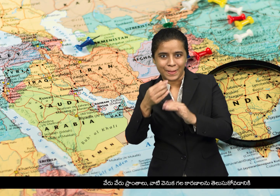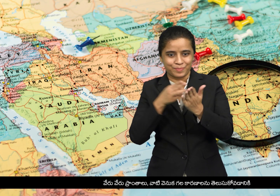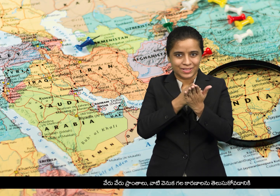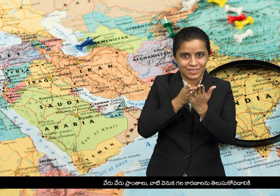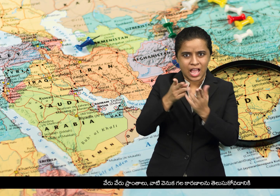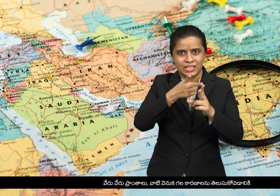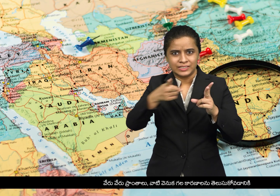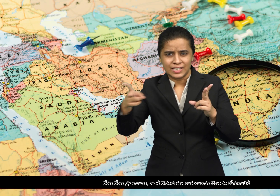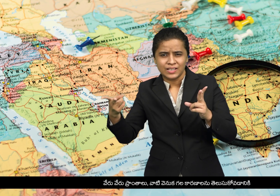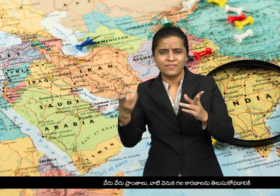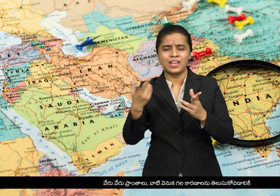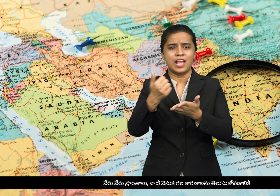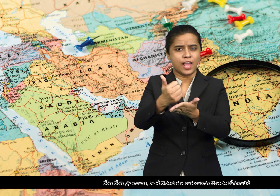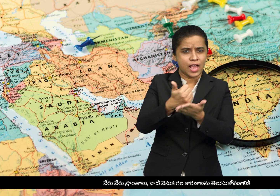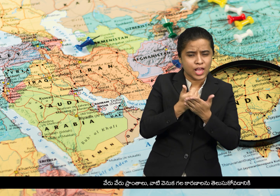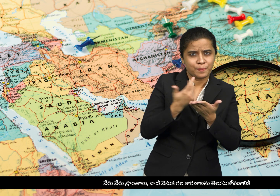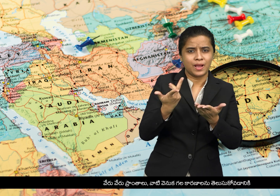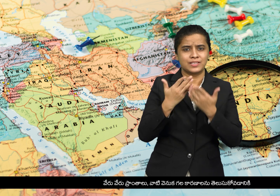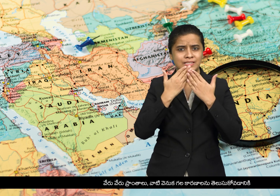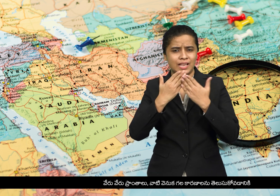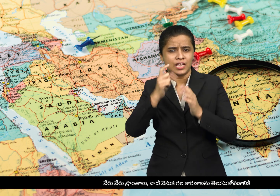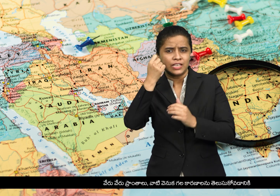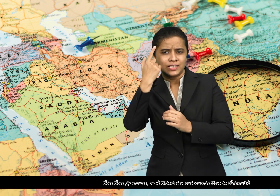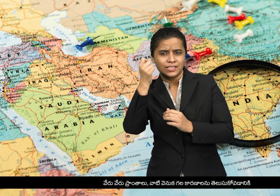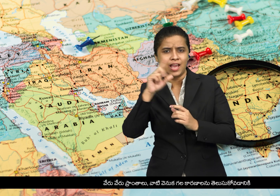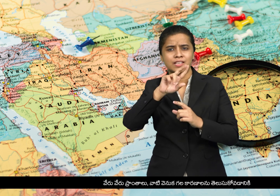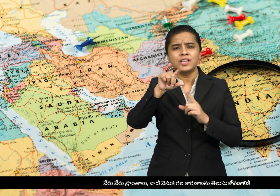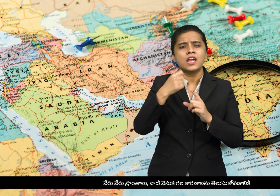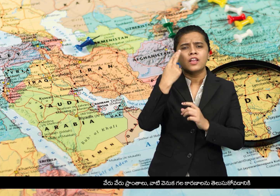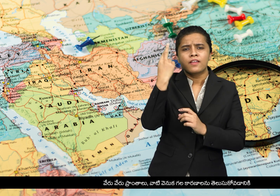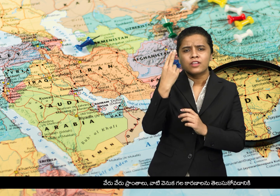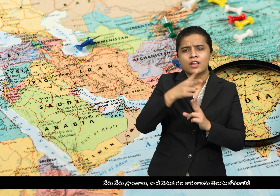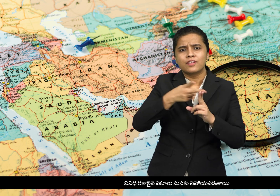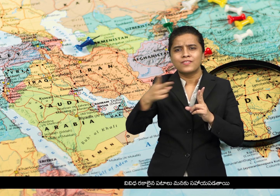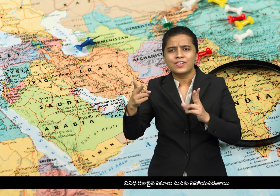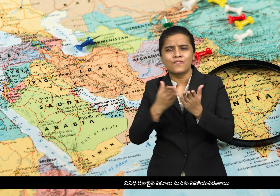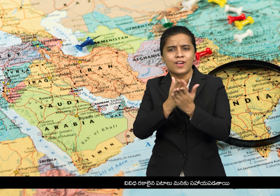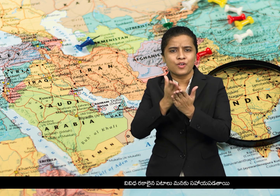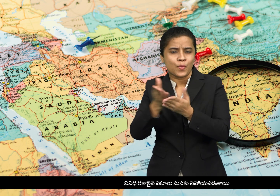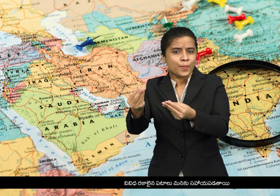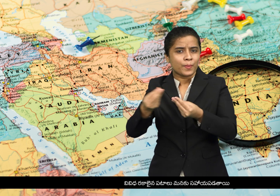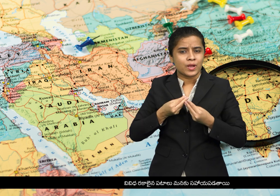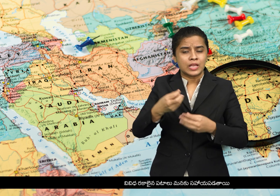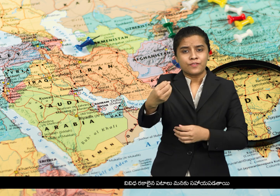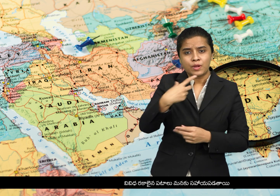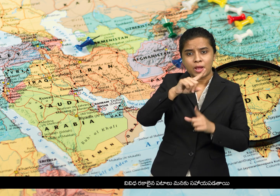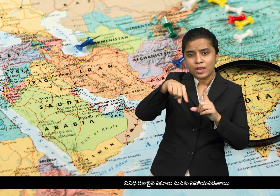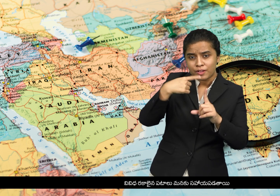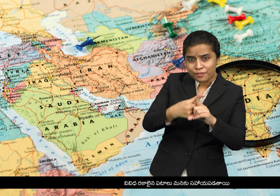వేరువేరు ప్రాంతాలు, వాటి వెనుక గల కారణాలు తెలుసుకోవడానికి వివిధ రకాలైన పటాలు మనకు